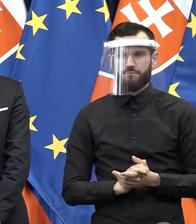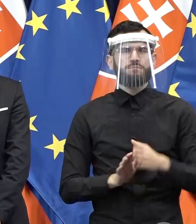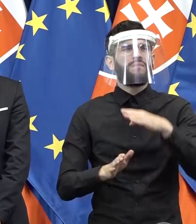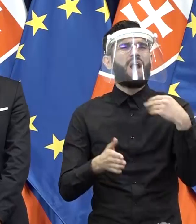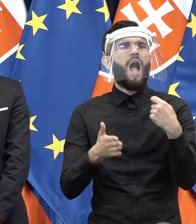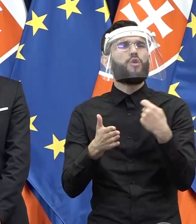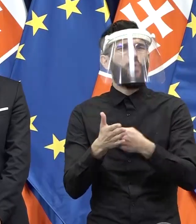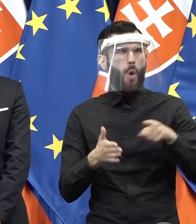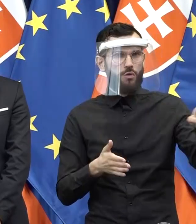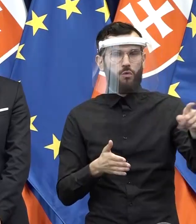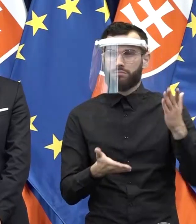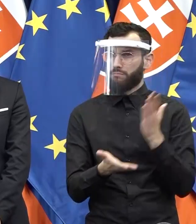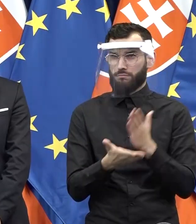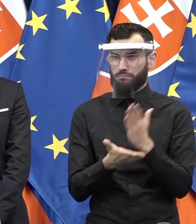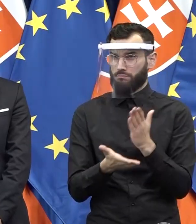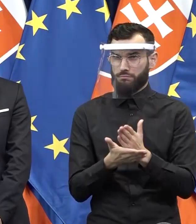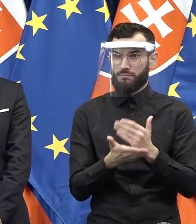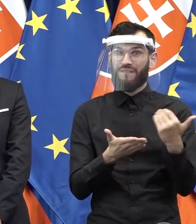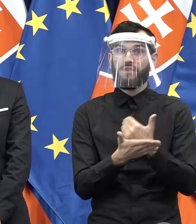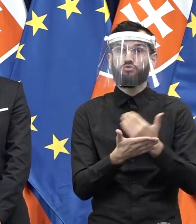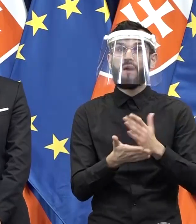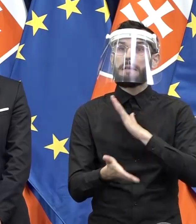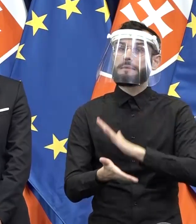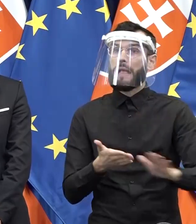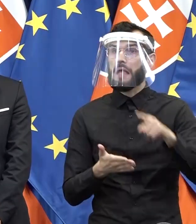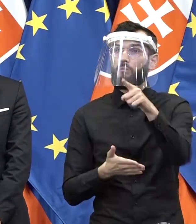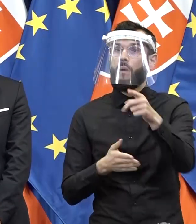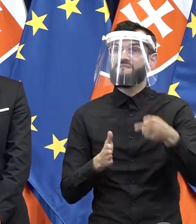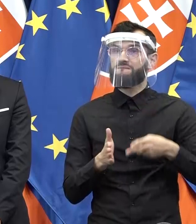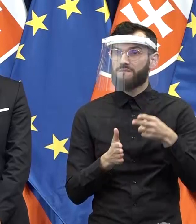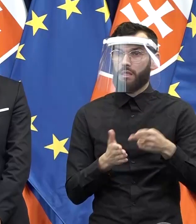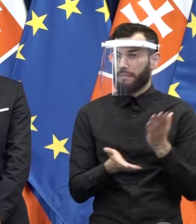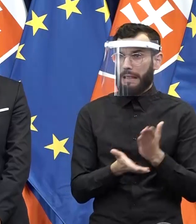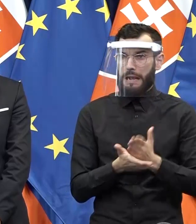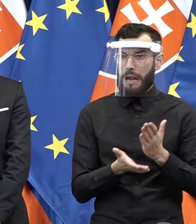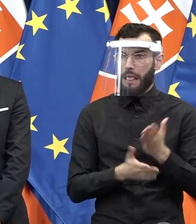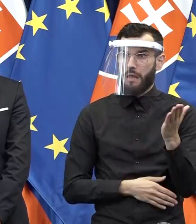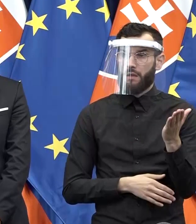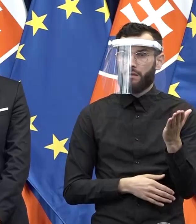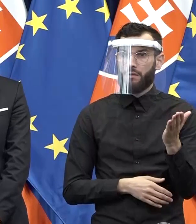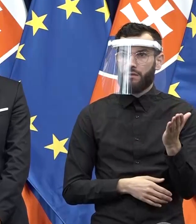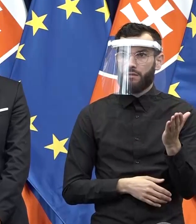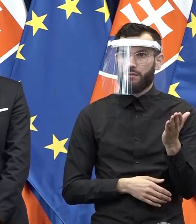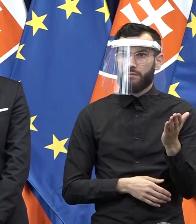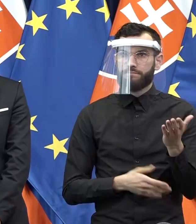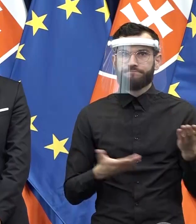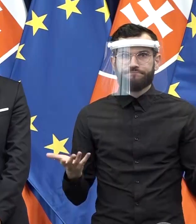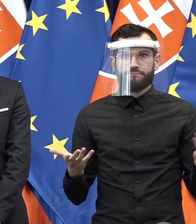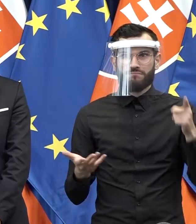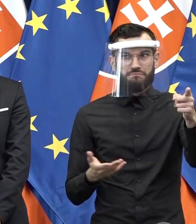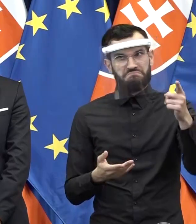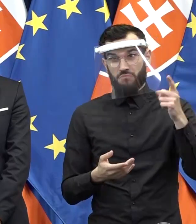totiž využíva naďalej bezplatnú železničnú dopravu. Evidentne nie z